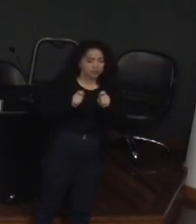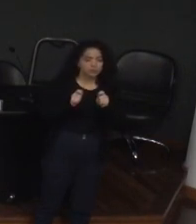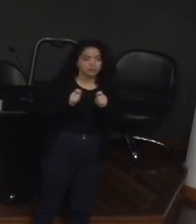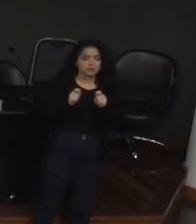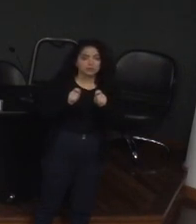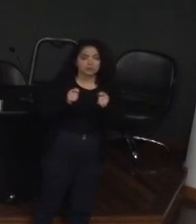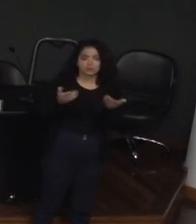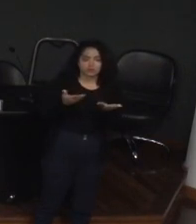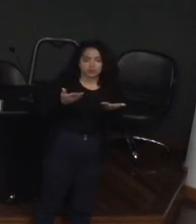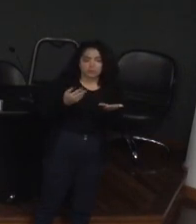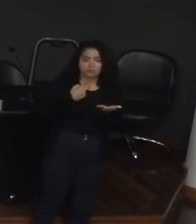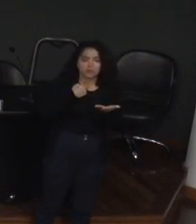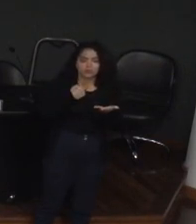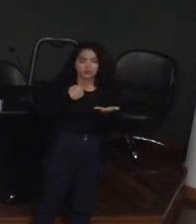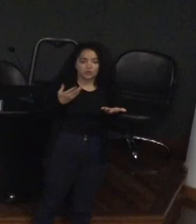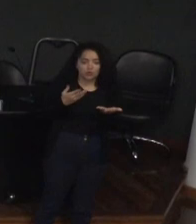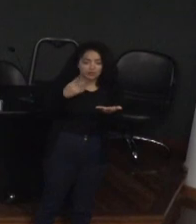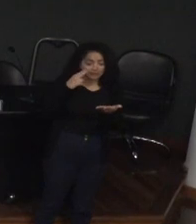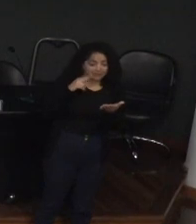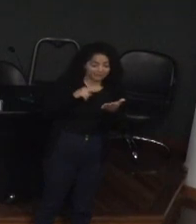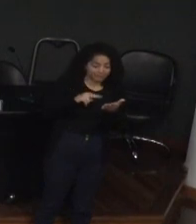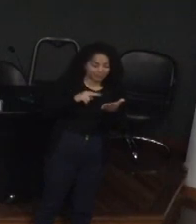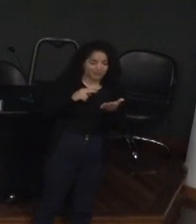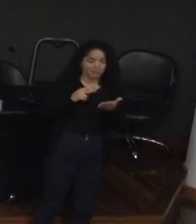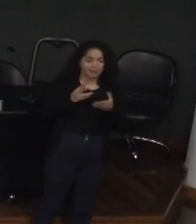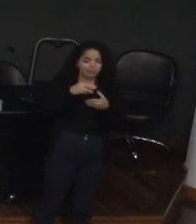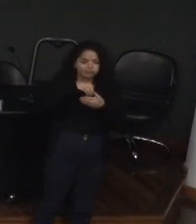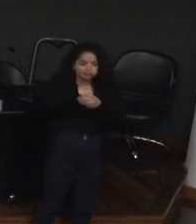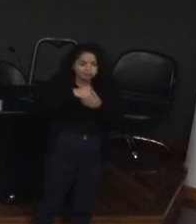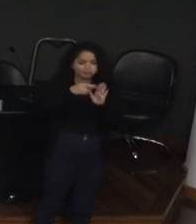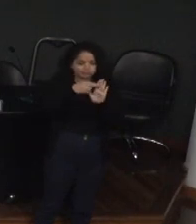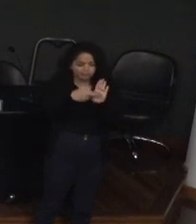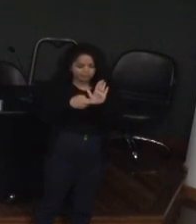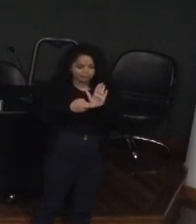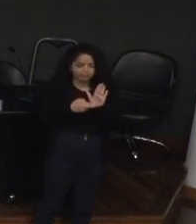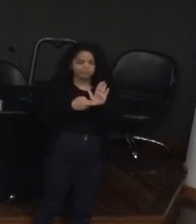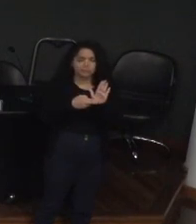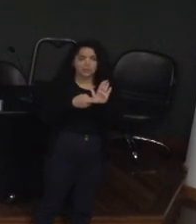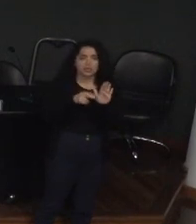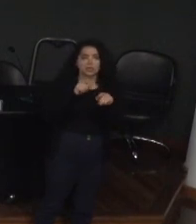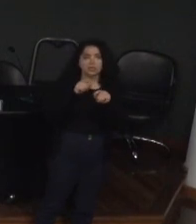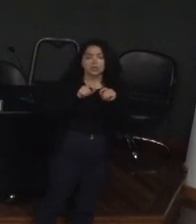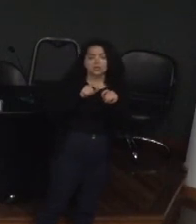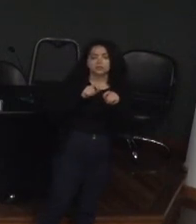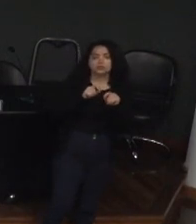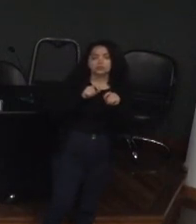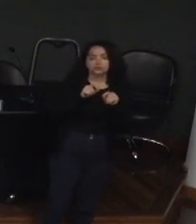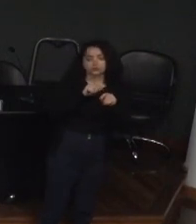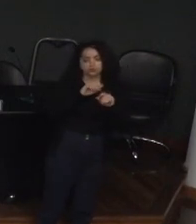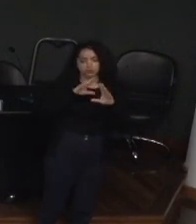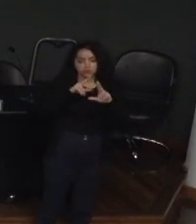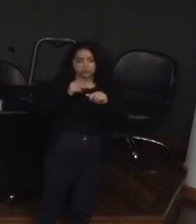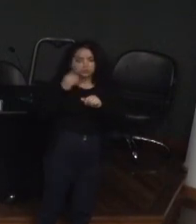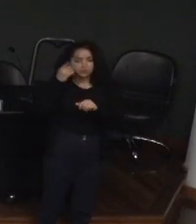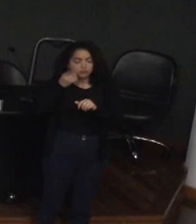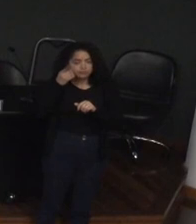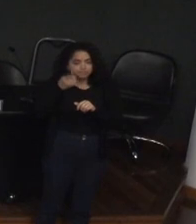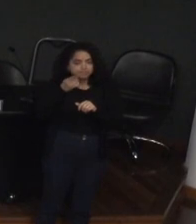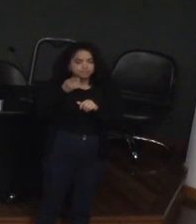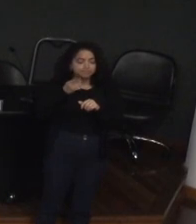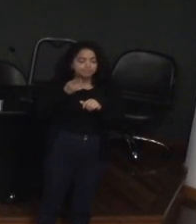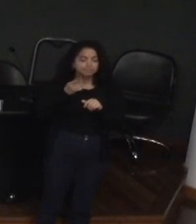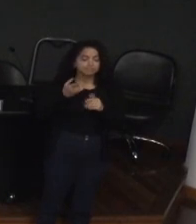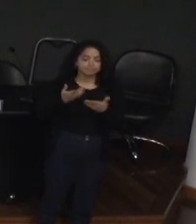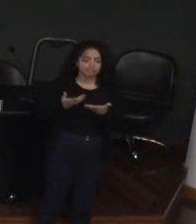isso que eu não posso agora, porque eu teria que ver, inclusive, as competências internas da casa e etc., as atribuições dos deputados e etc., do ponto de vista